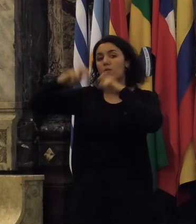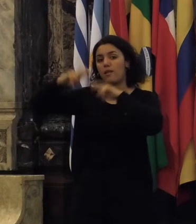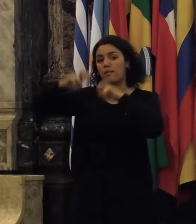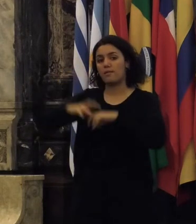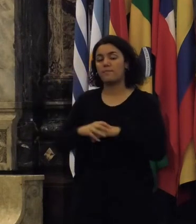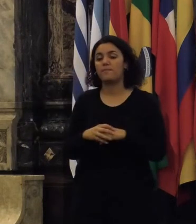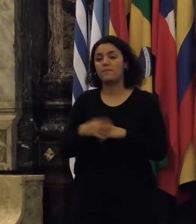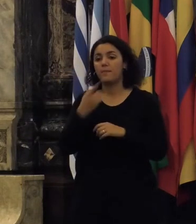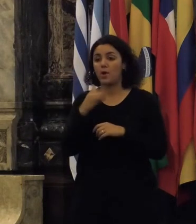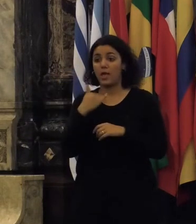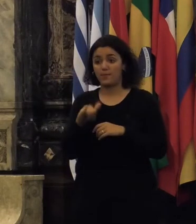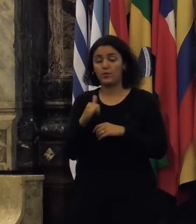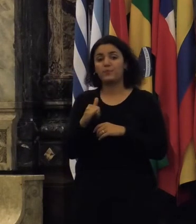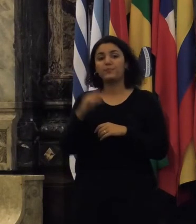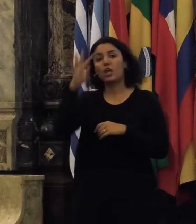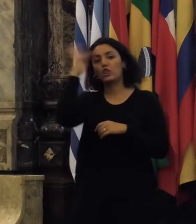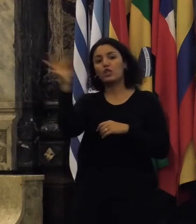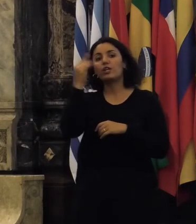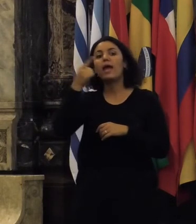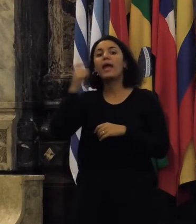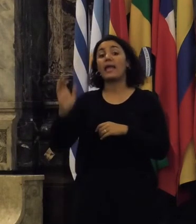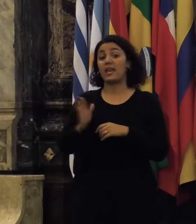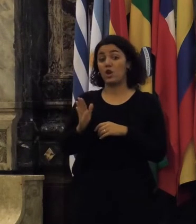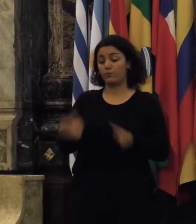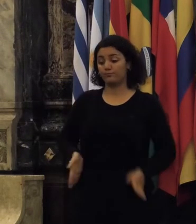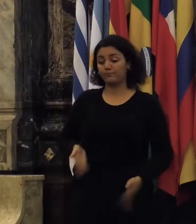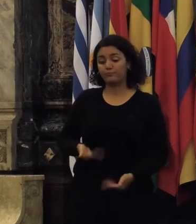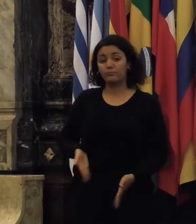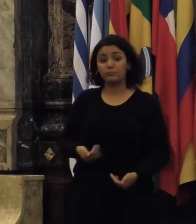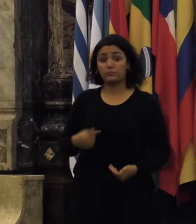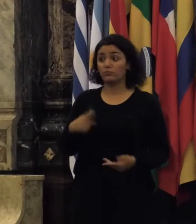Por ejemplo, las teorías de género nos atraviesan a todos.